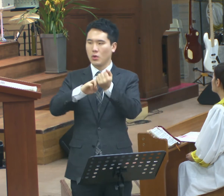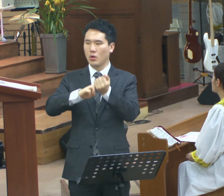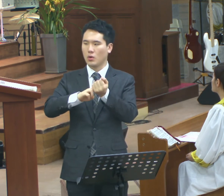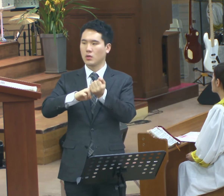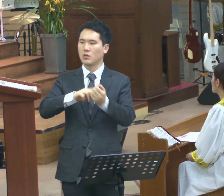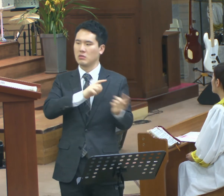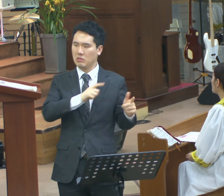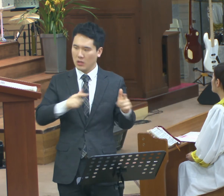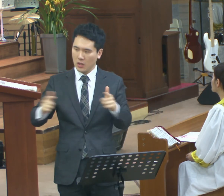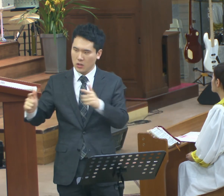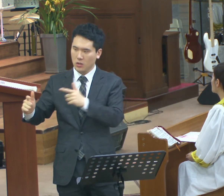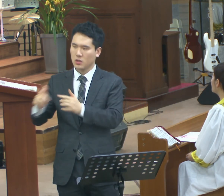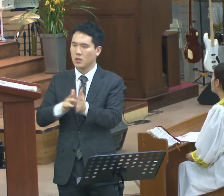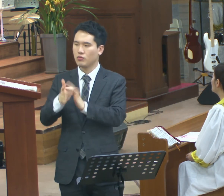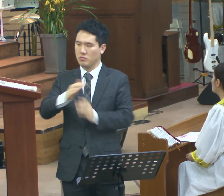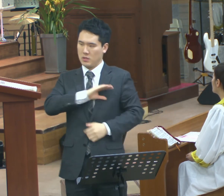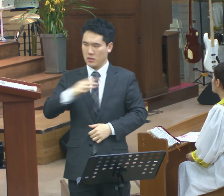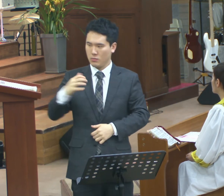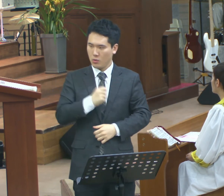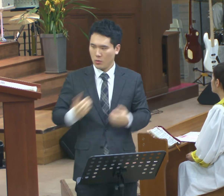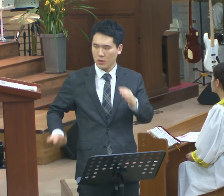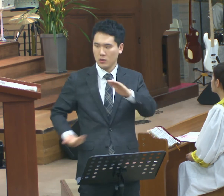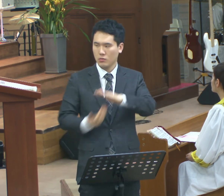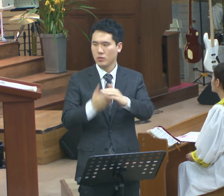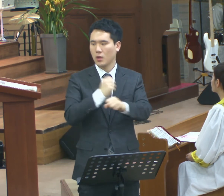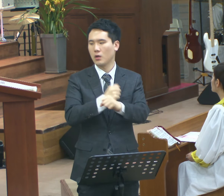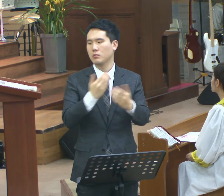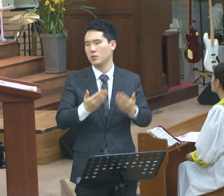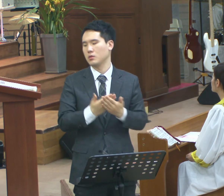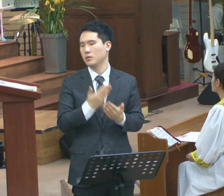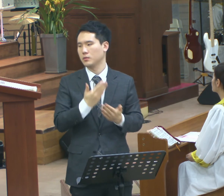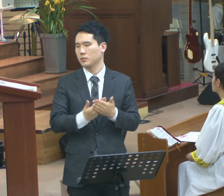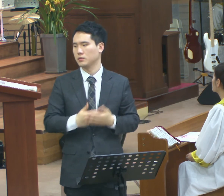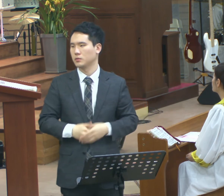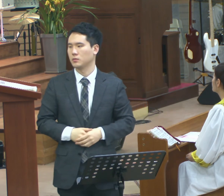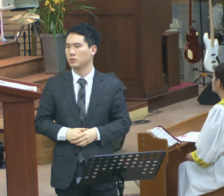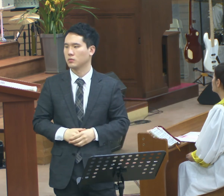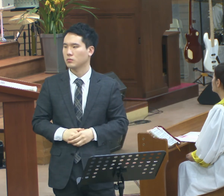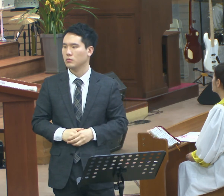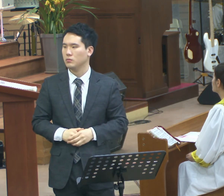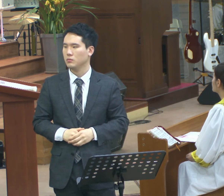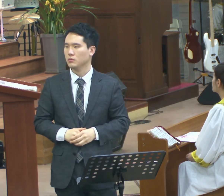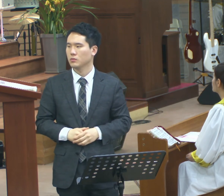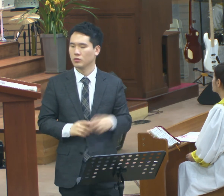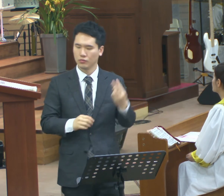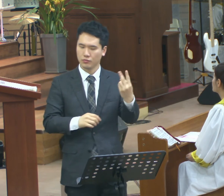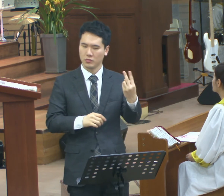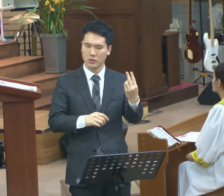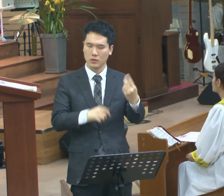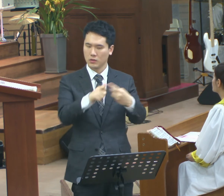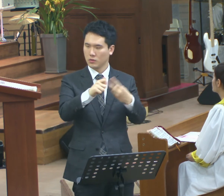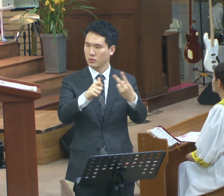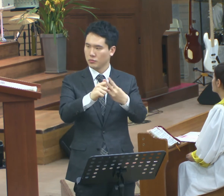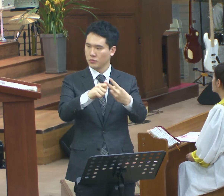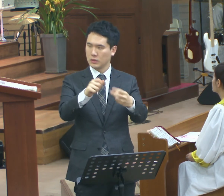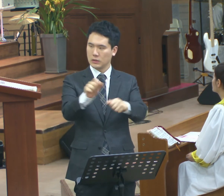이름으로 이루어지게 하옵소서 하더라. 두 가지 특징이 있는데, 하나는 죽이겠다는 사람들 앞에서 쫄지 않는